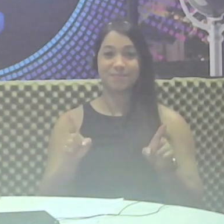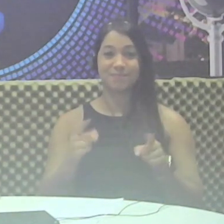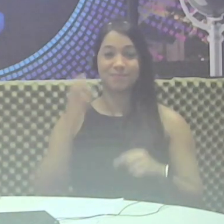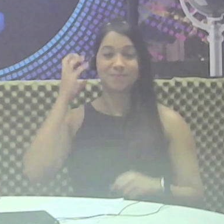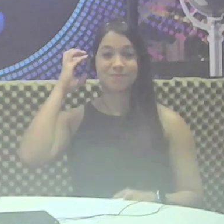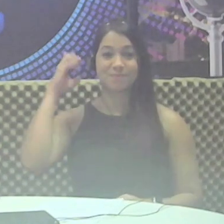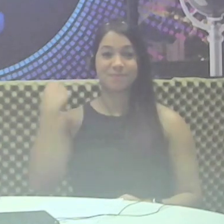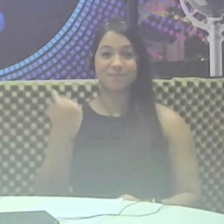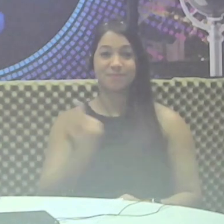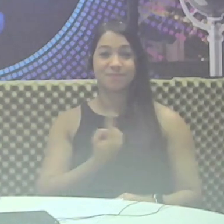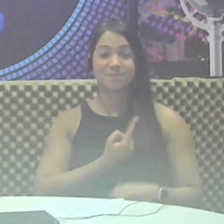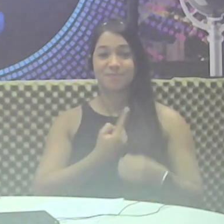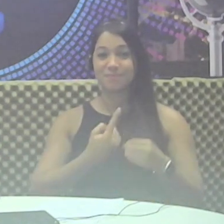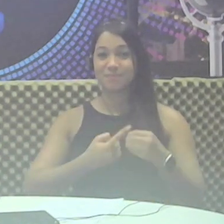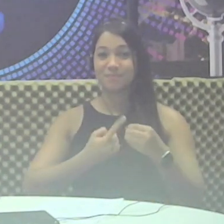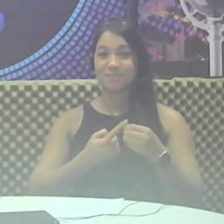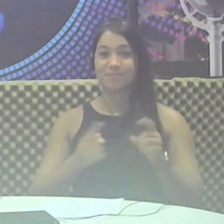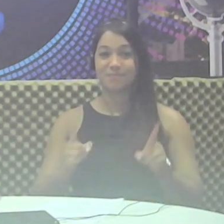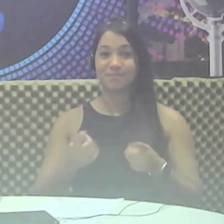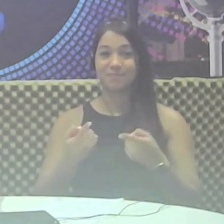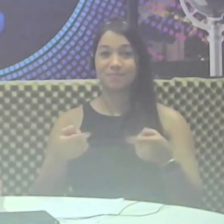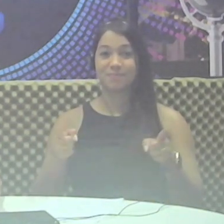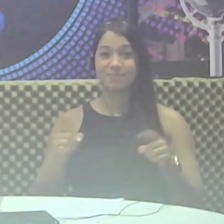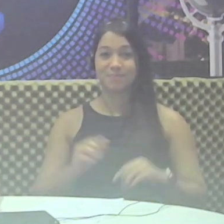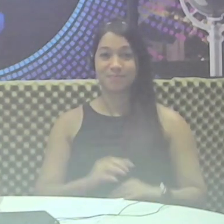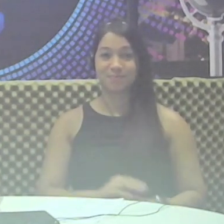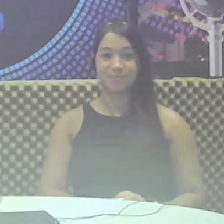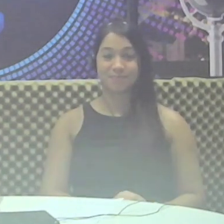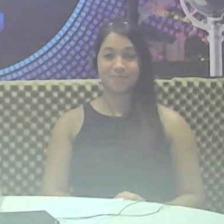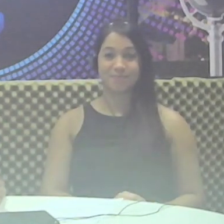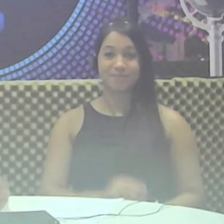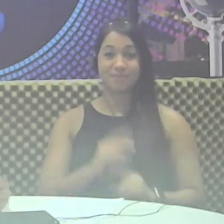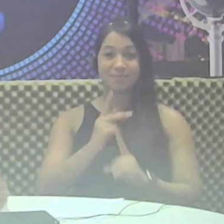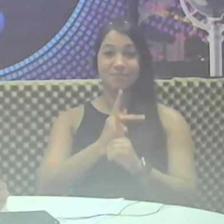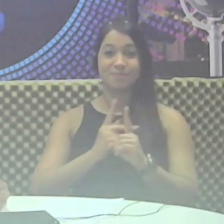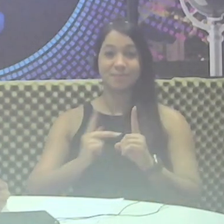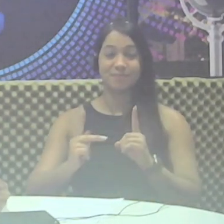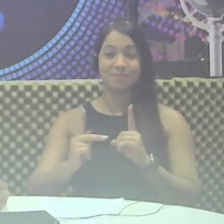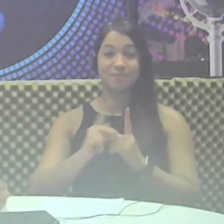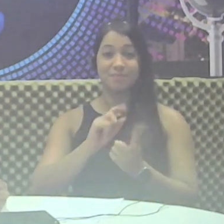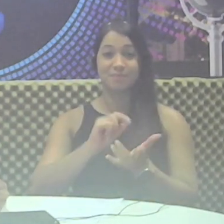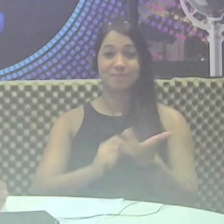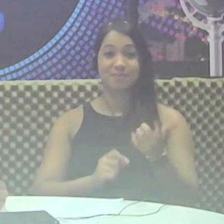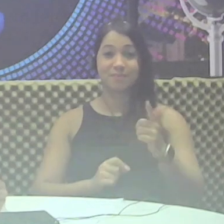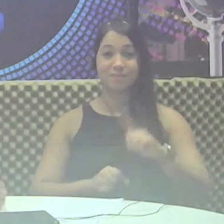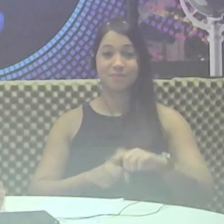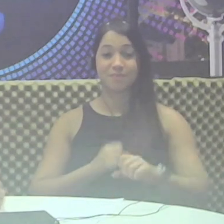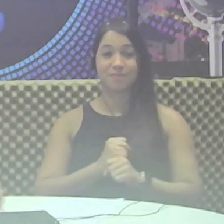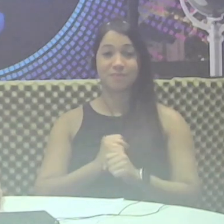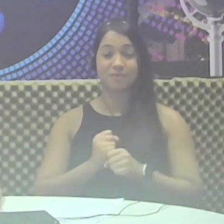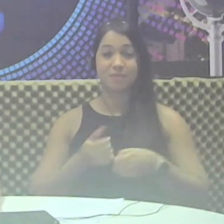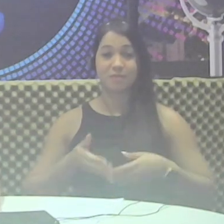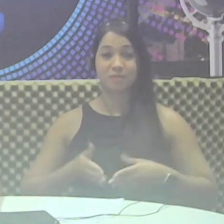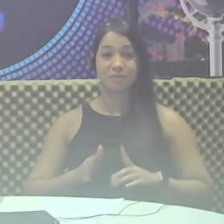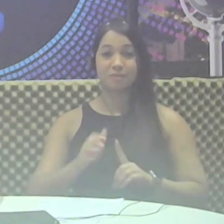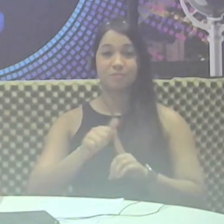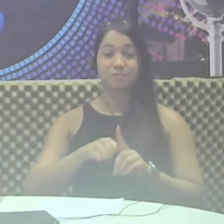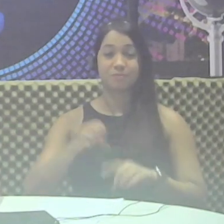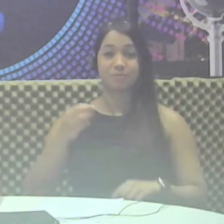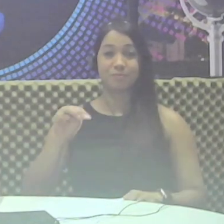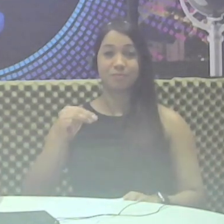Rádio Nossa Cidade. E Prêmio segue com recadastramento anual para nascidos em